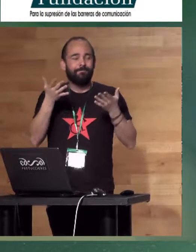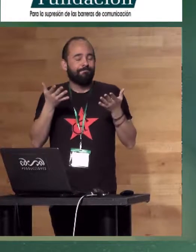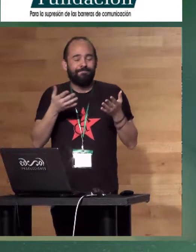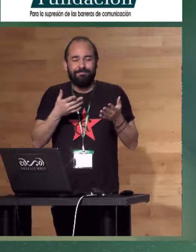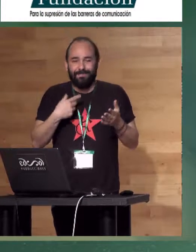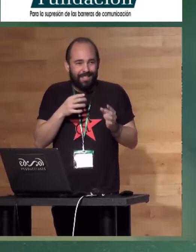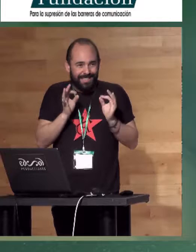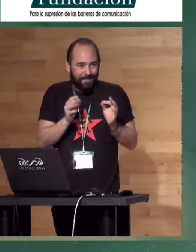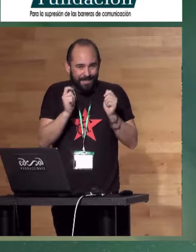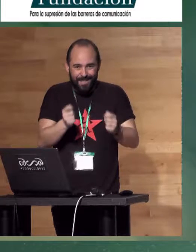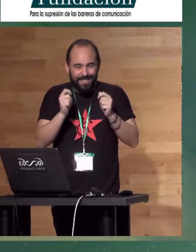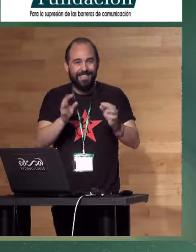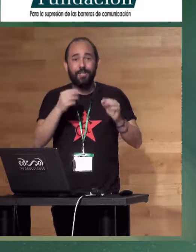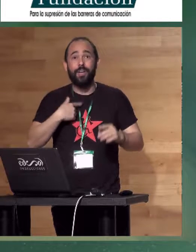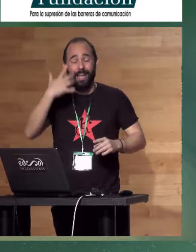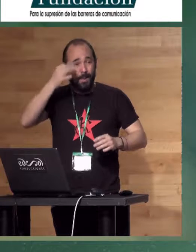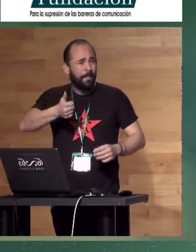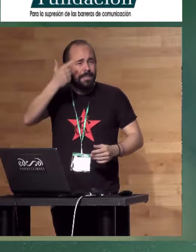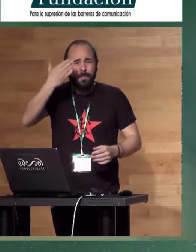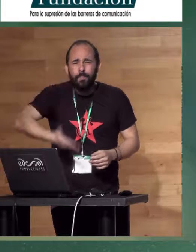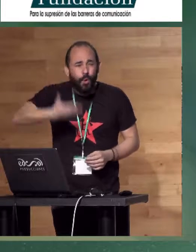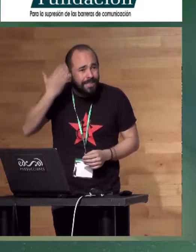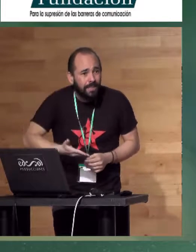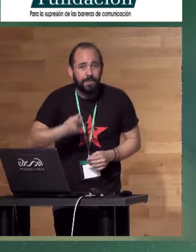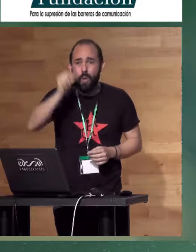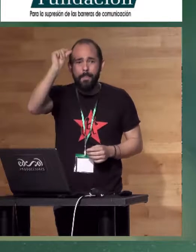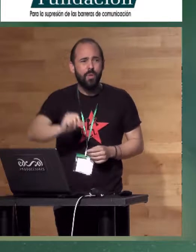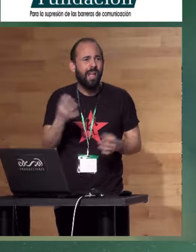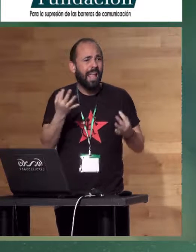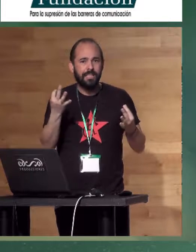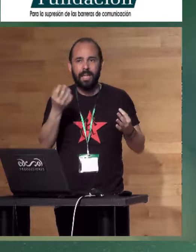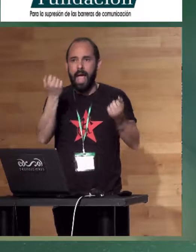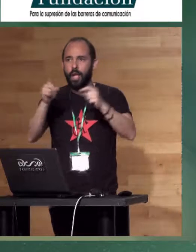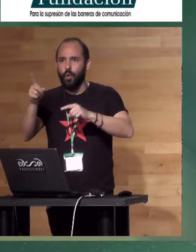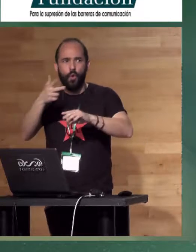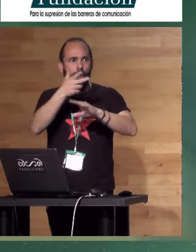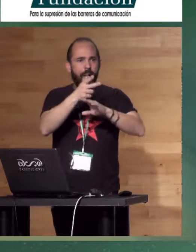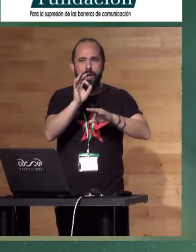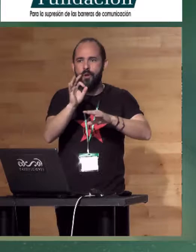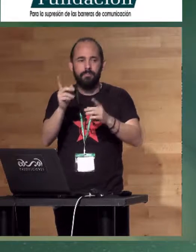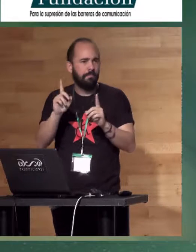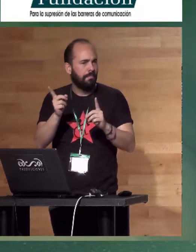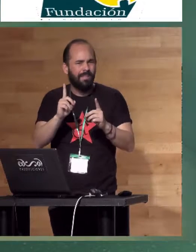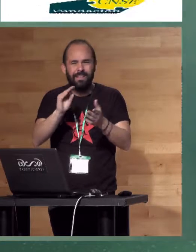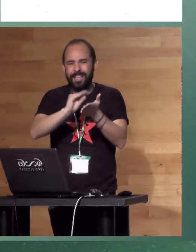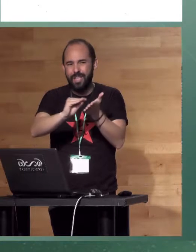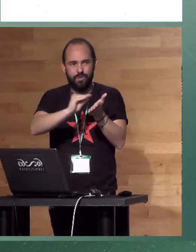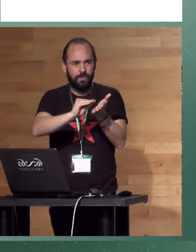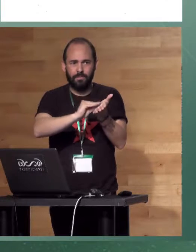y demás. Si no, no se puede hacer una casa. Lo importante en una película, los